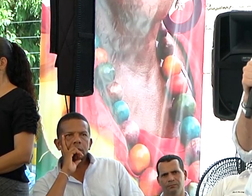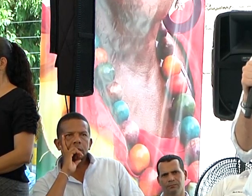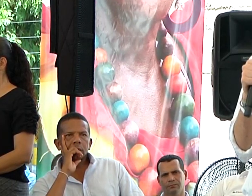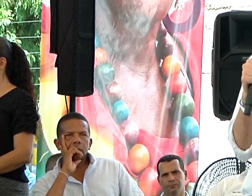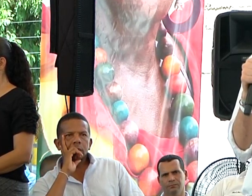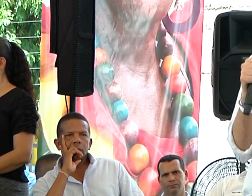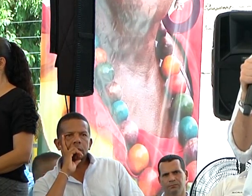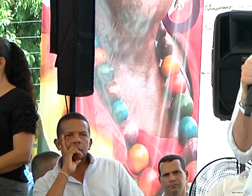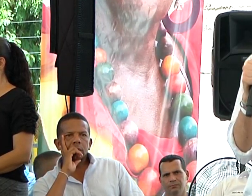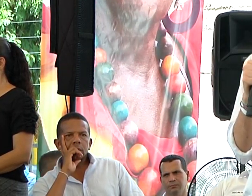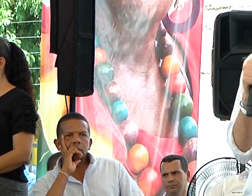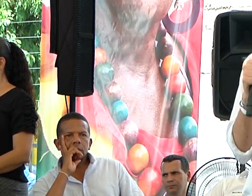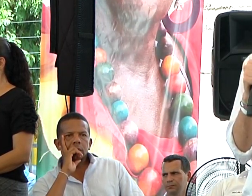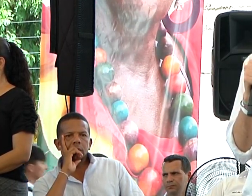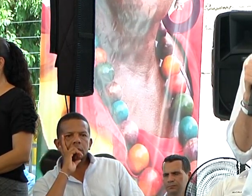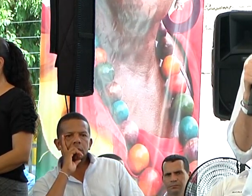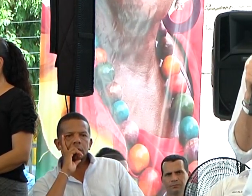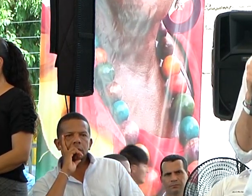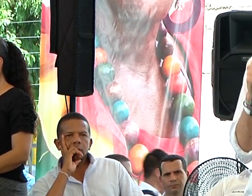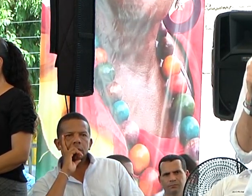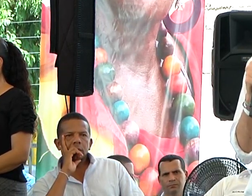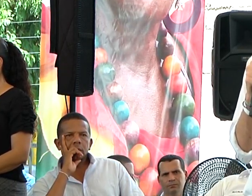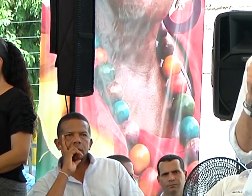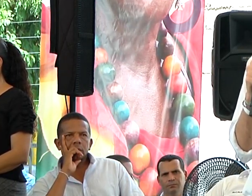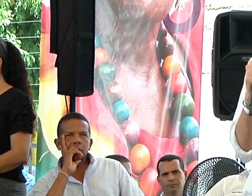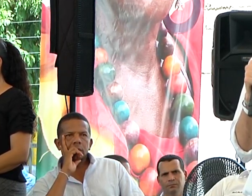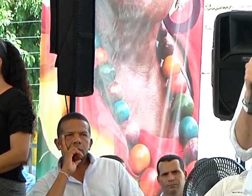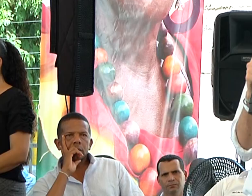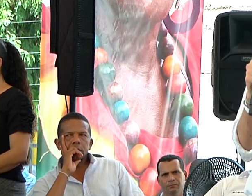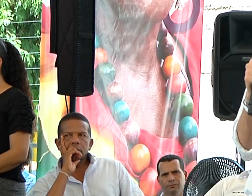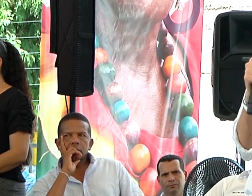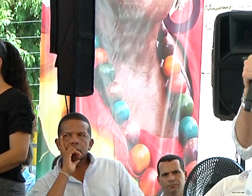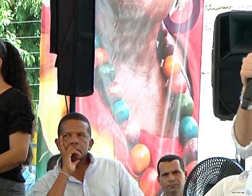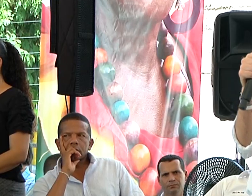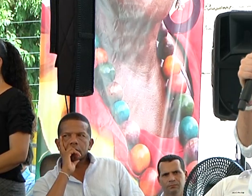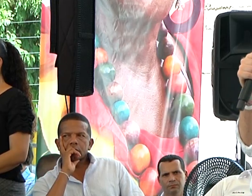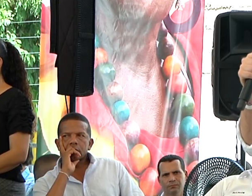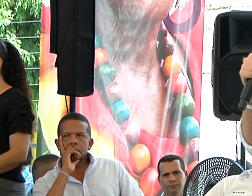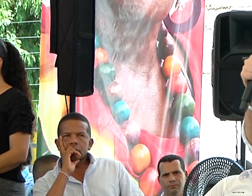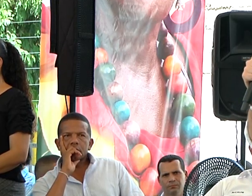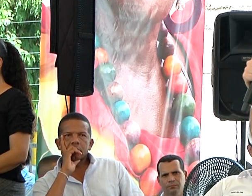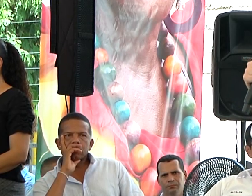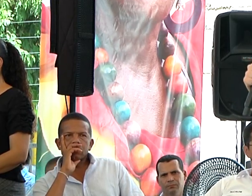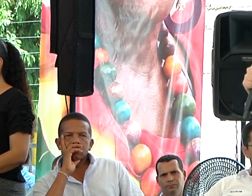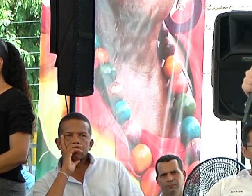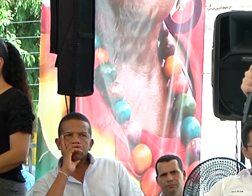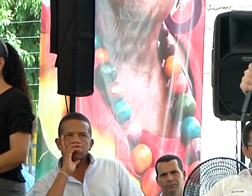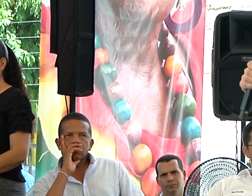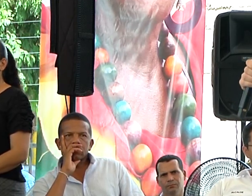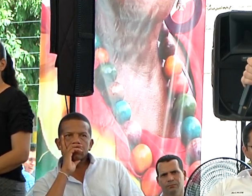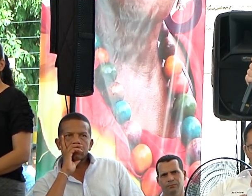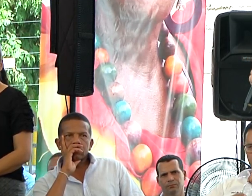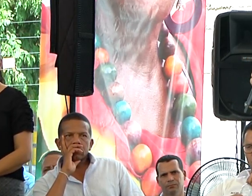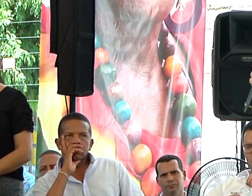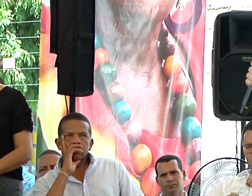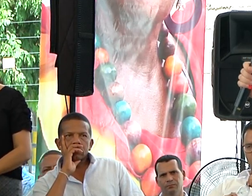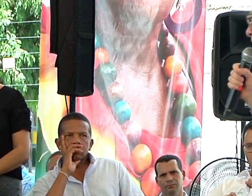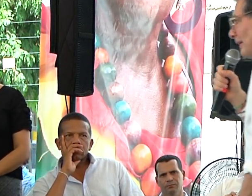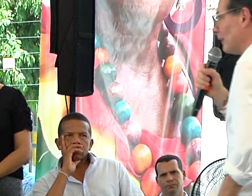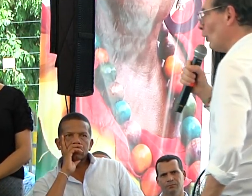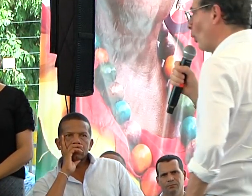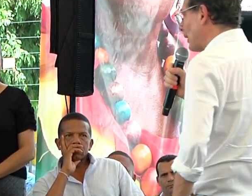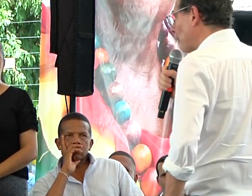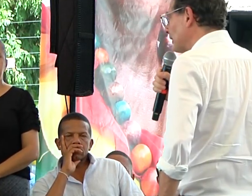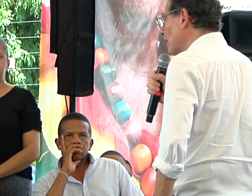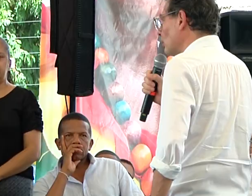verdad. El cambio no es unas decisiones que se van a tomar en un consejo de ministros. El cambio es en últimas comunidades empoderadas. Ya lo dijo